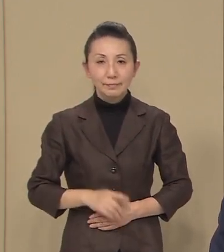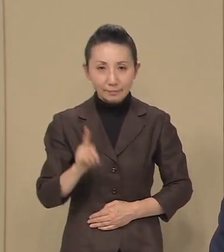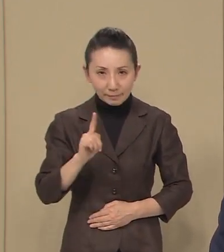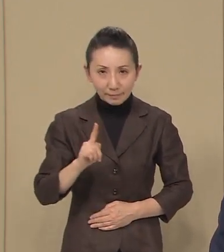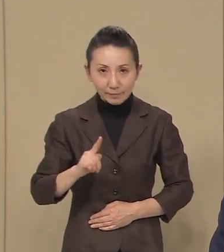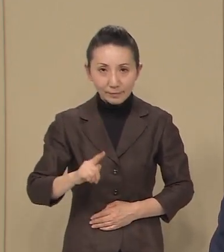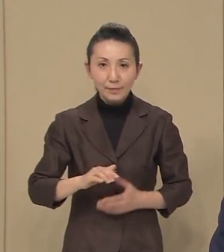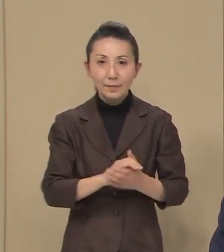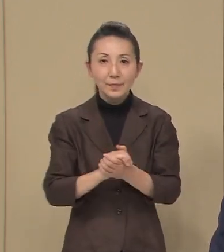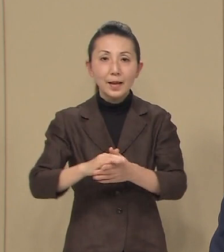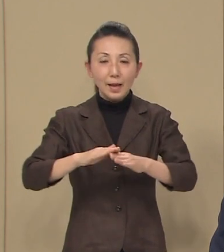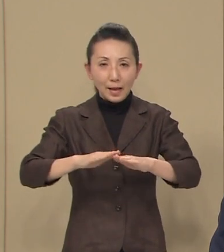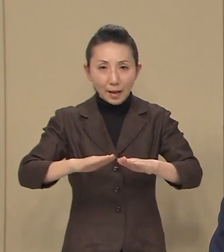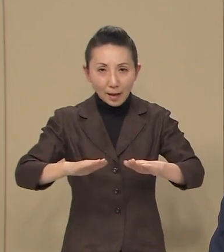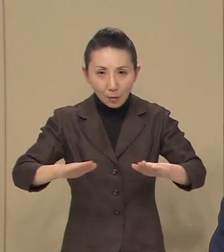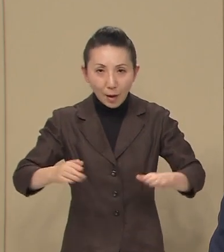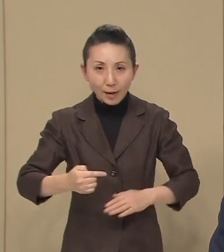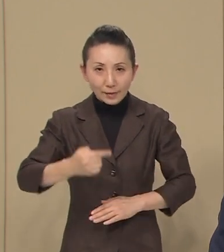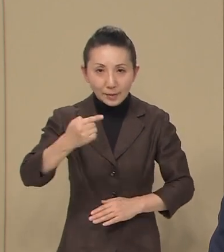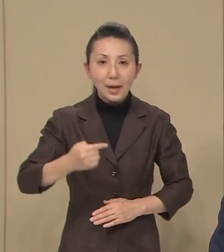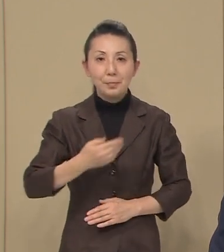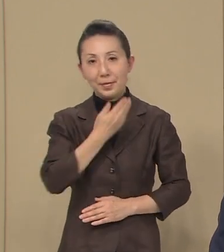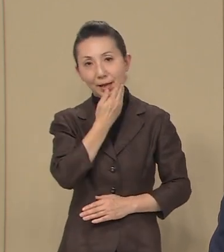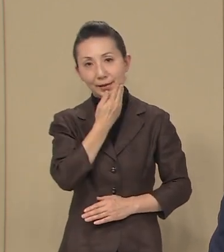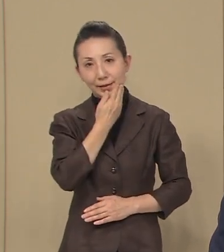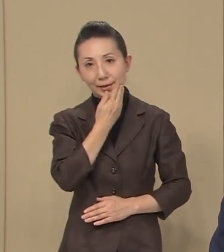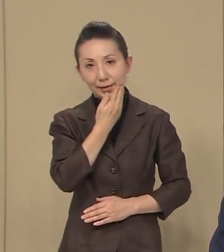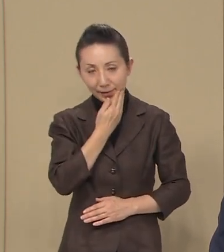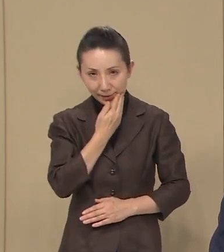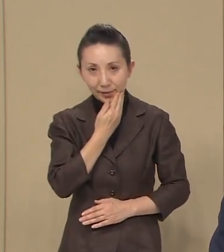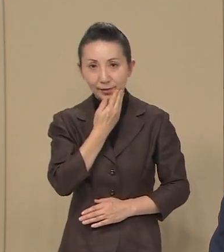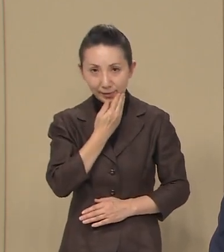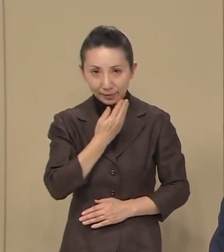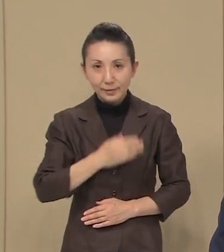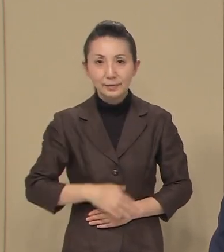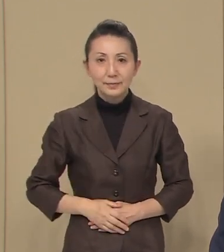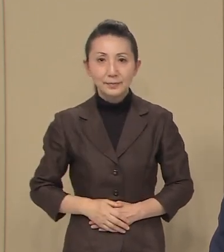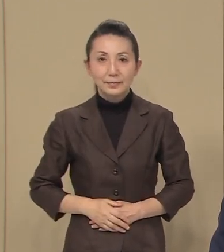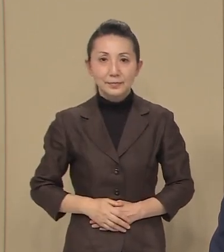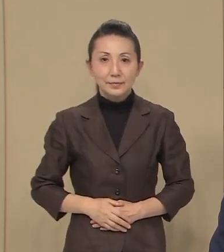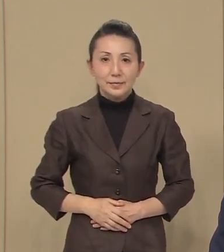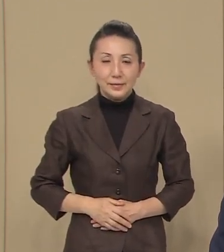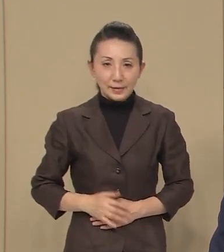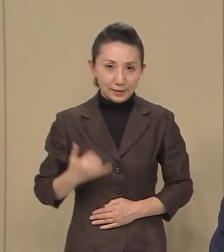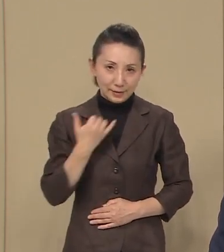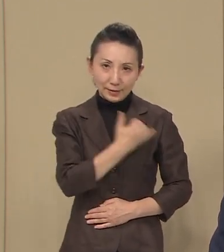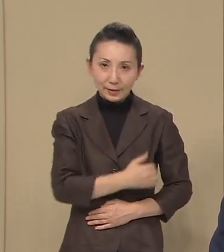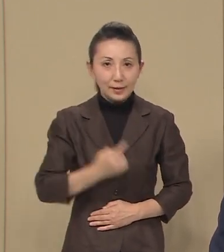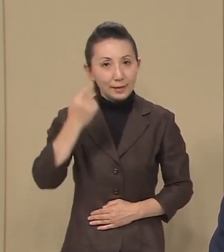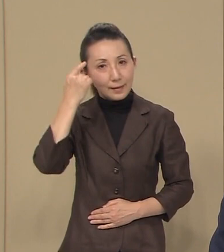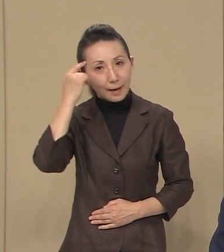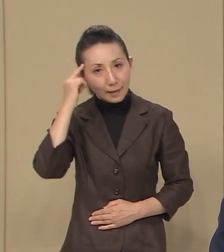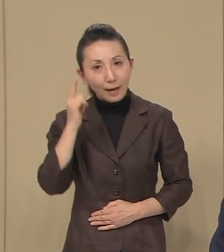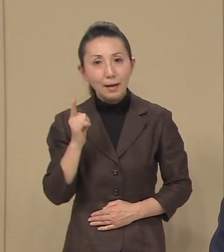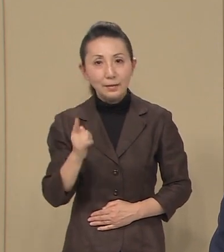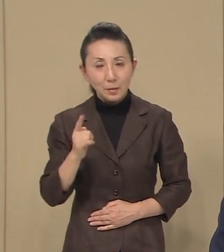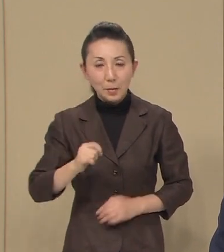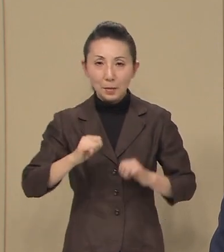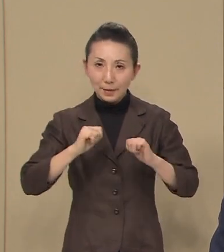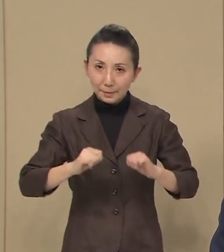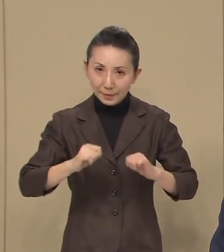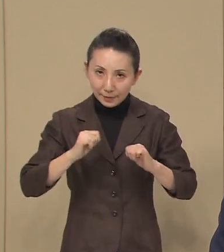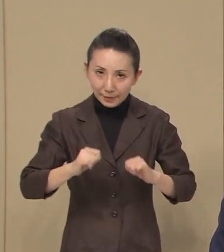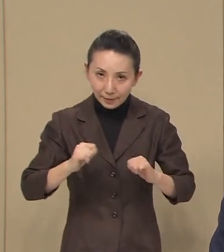ライフワークとして一生思い考えそしてそれを楽しみとしていくということ